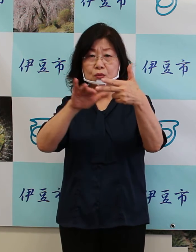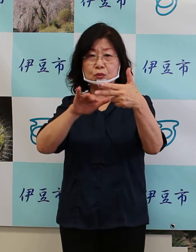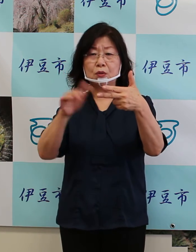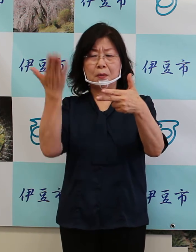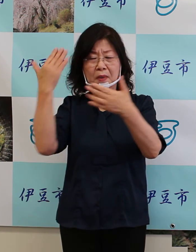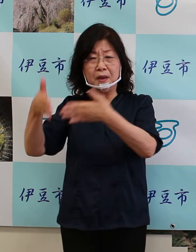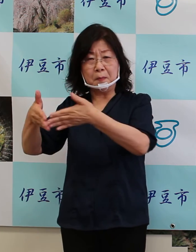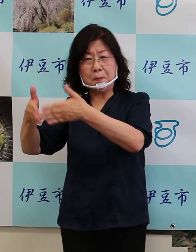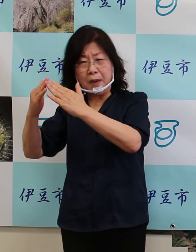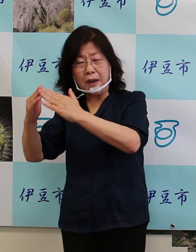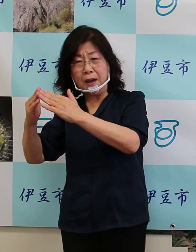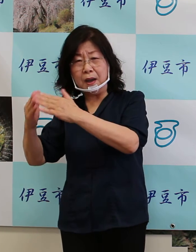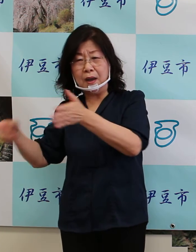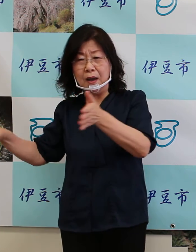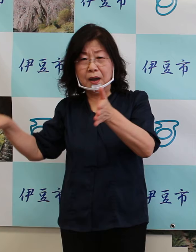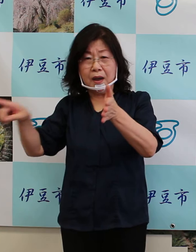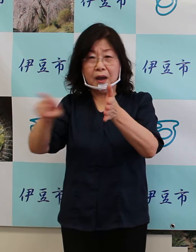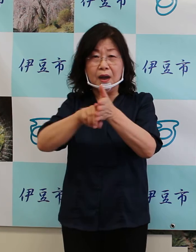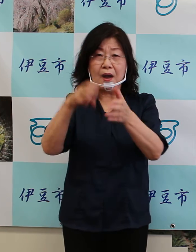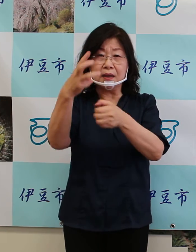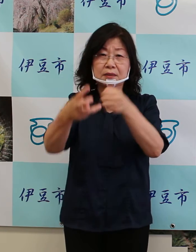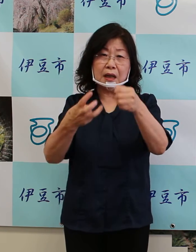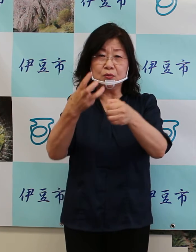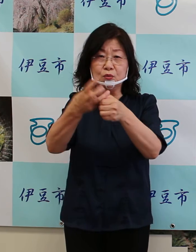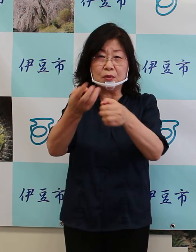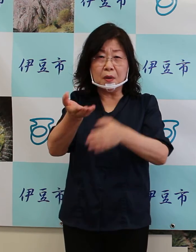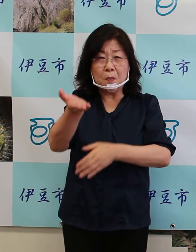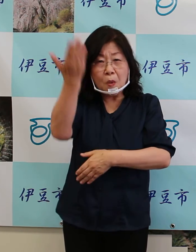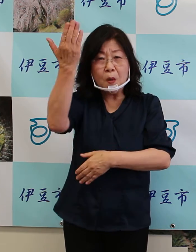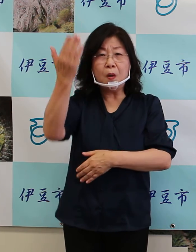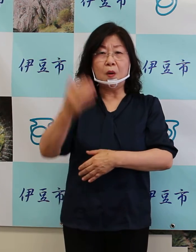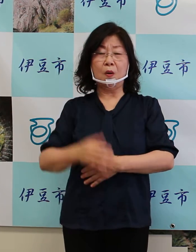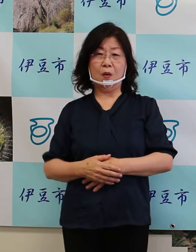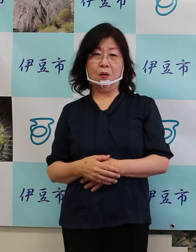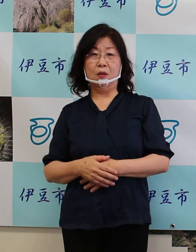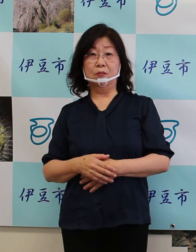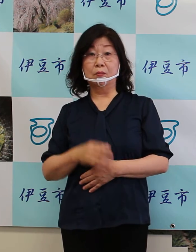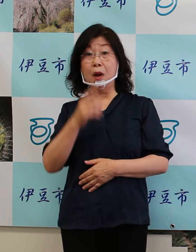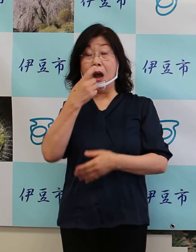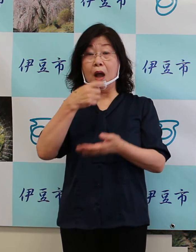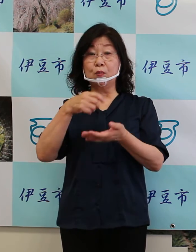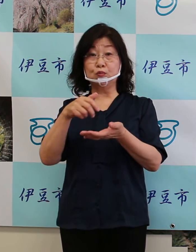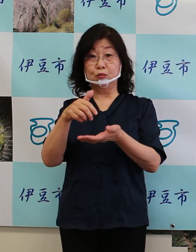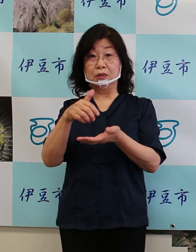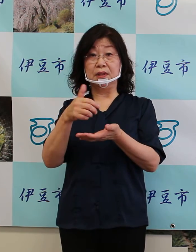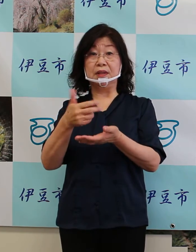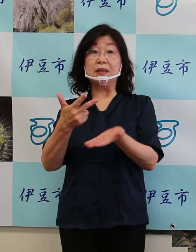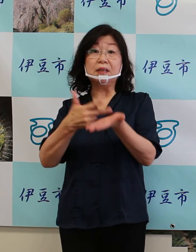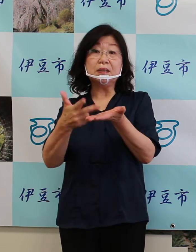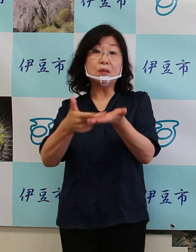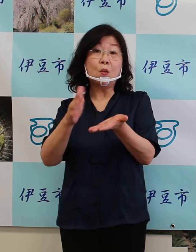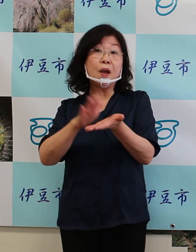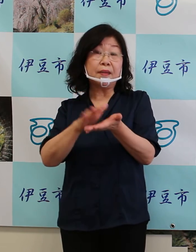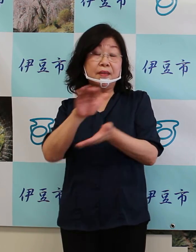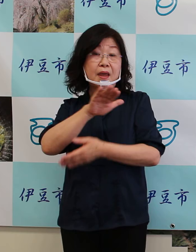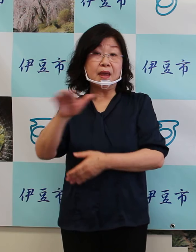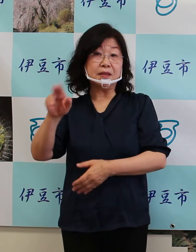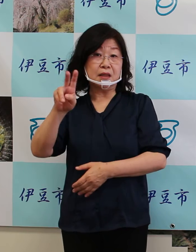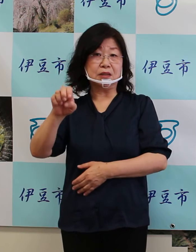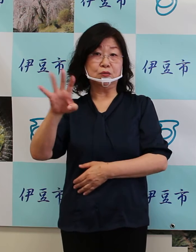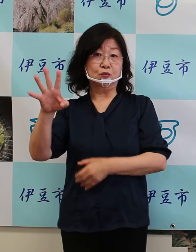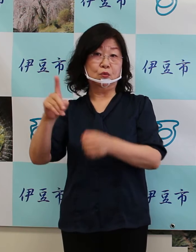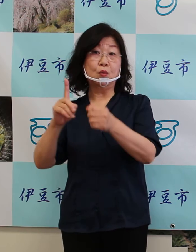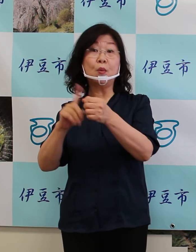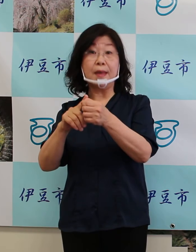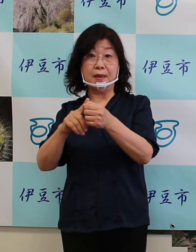経過しています。少し古い資料ですが、平成24年伊豆市の